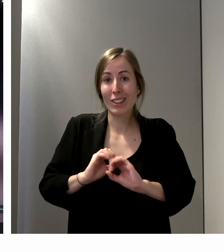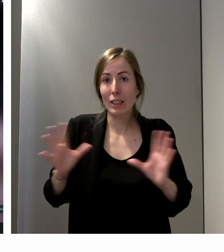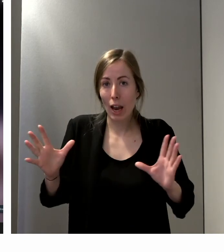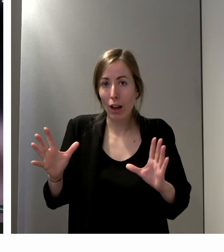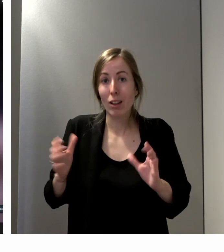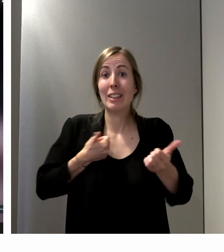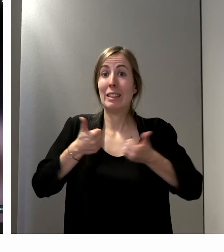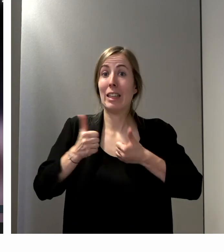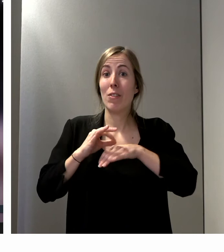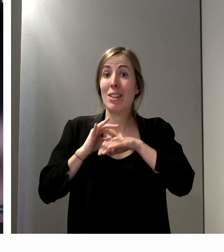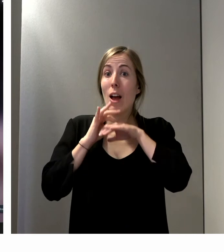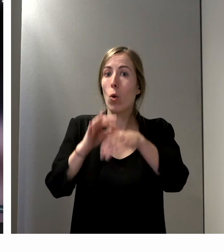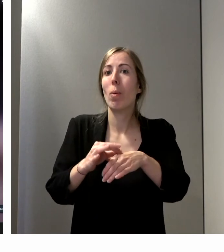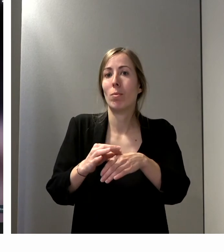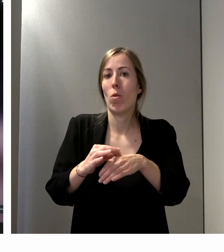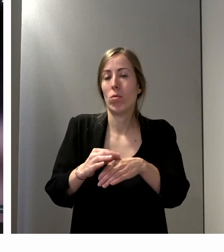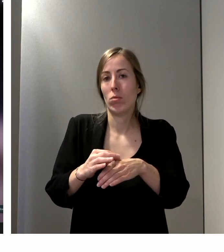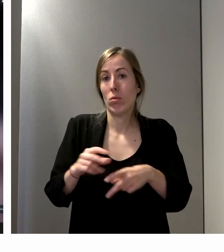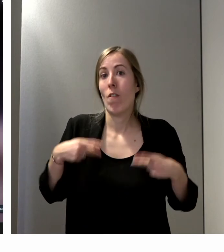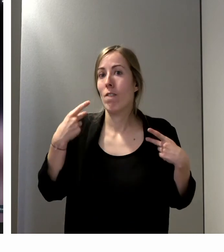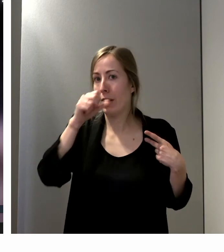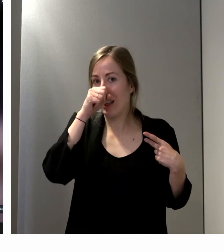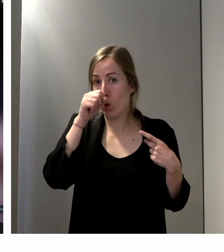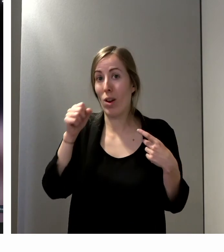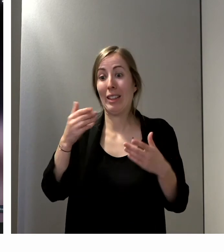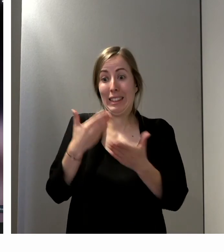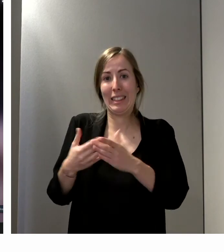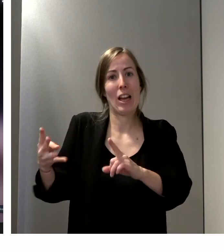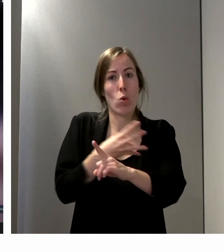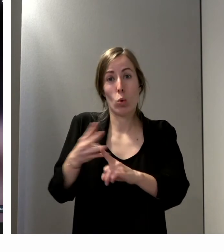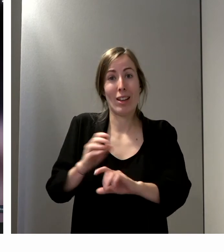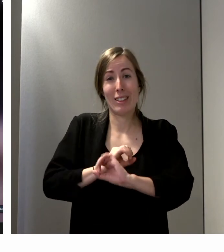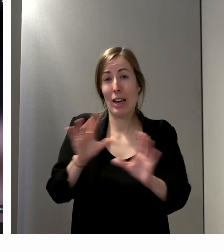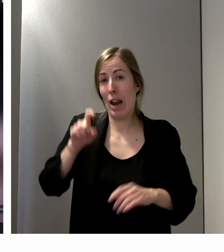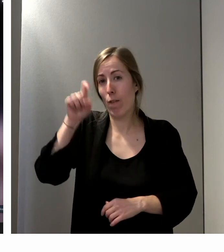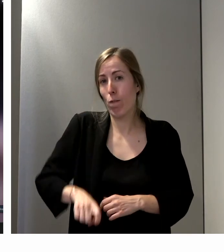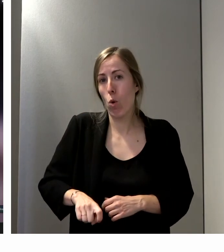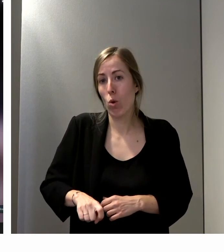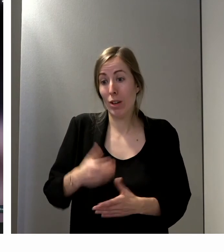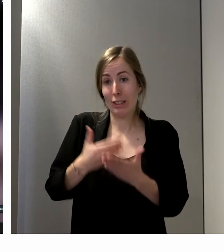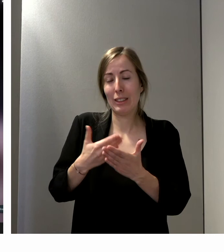sexuelle. C'est une garantie éthique pour que toutes les parties,